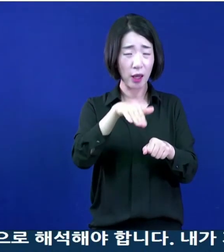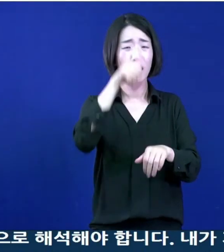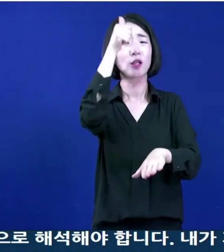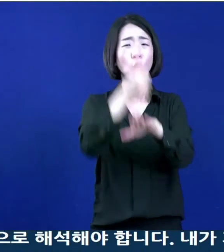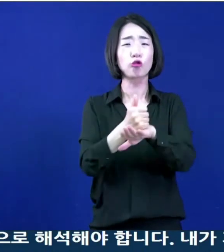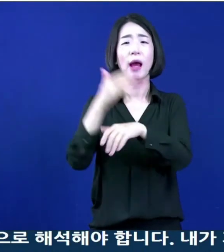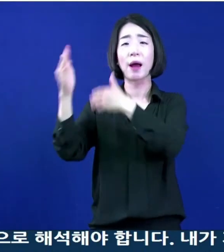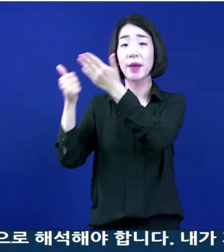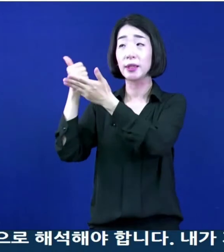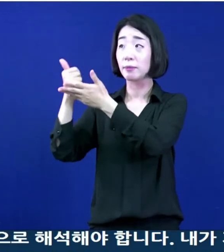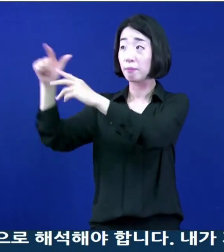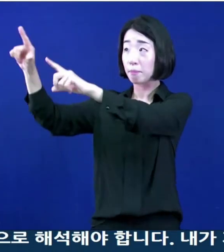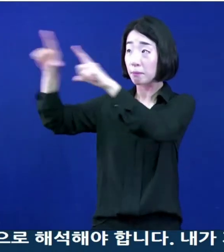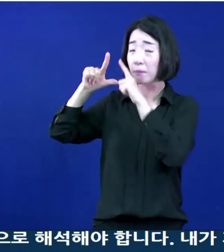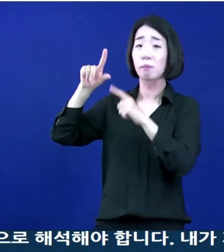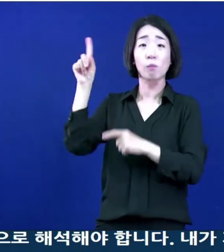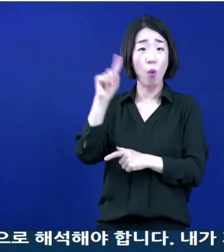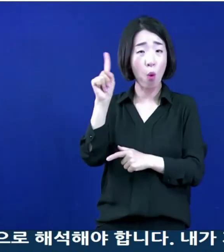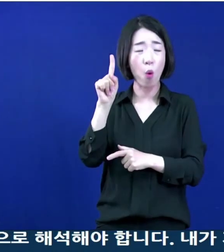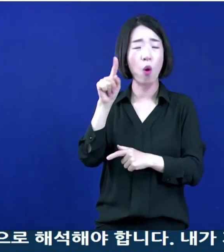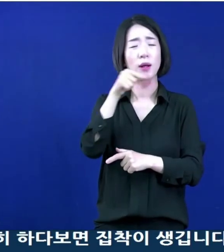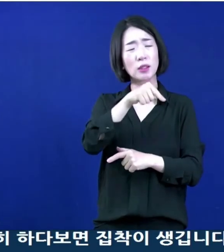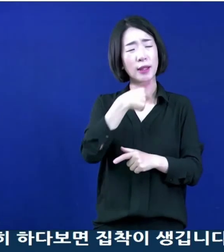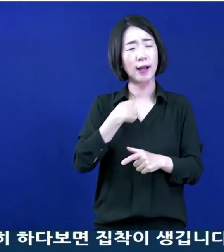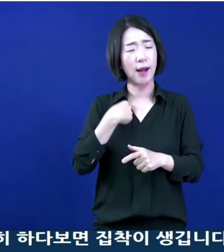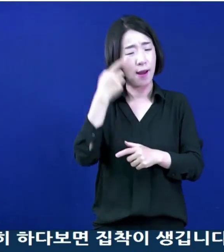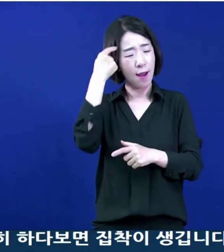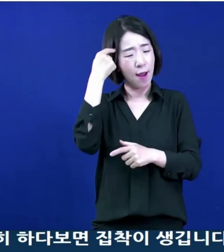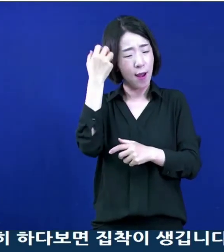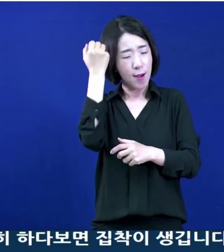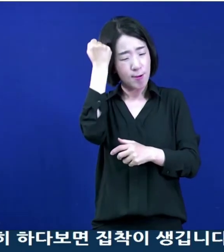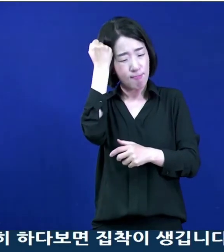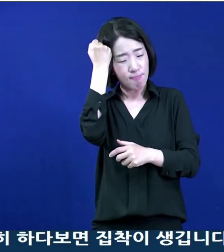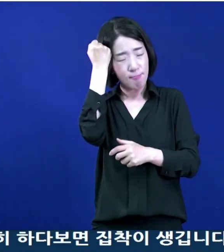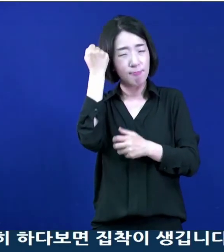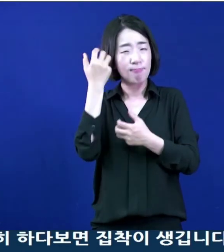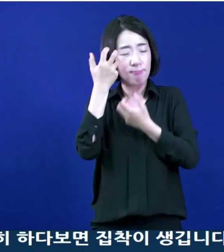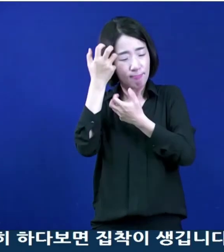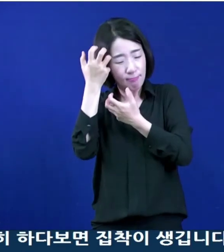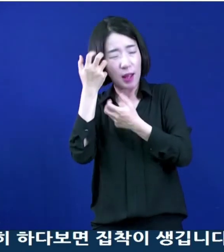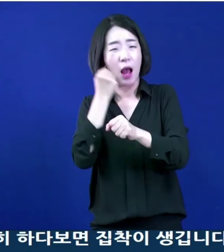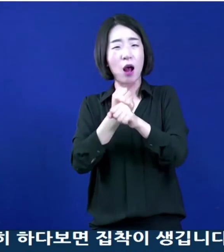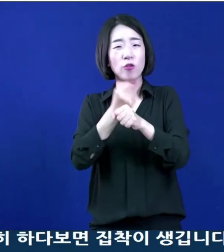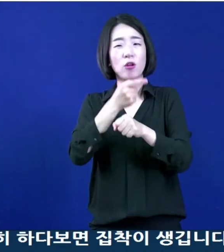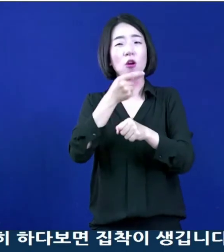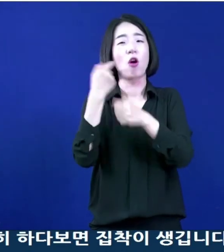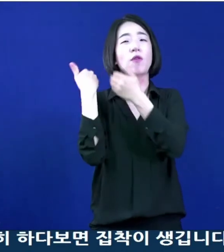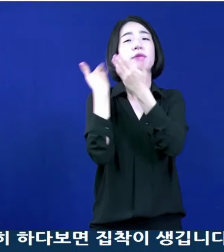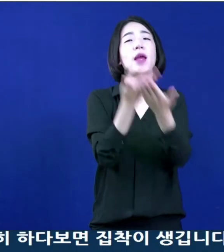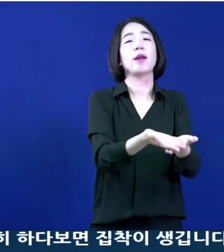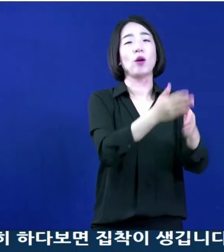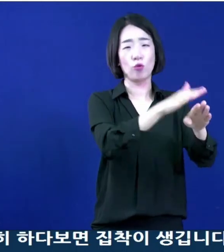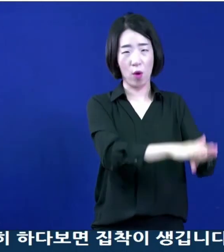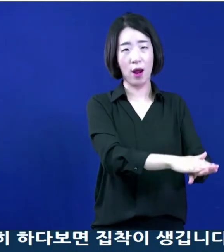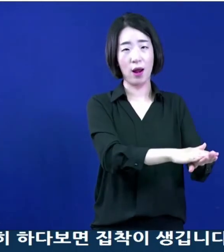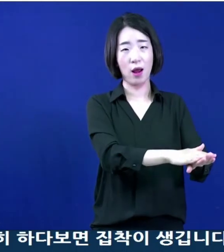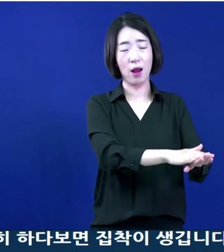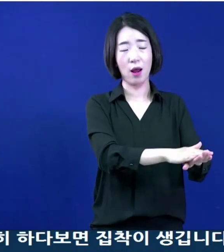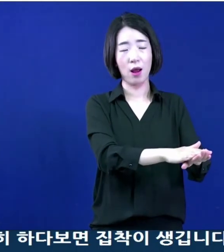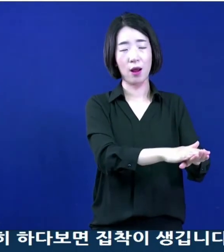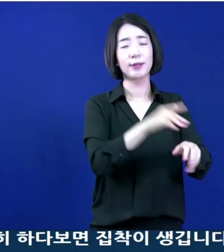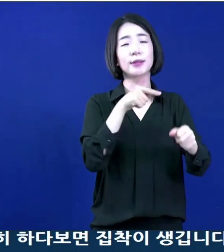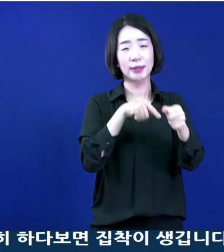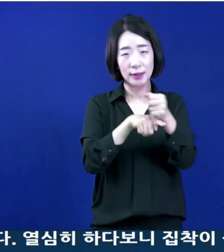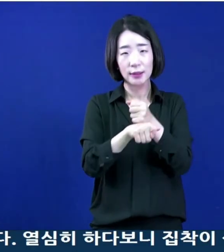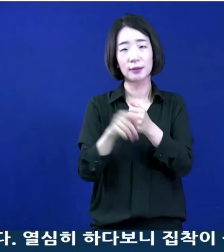내려놔라, 그럴 때가 있습니다. 우리 바울에게 있었던 이 메시지는 우리에게는